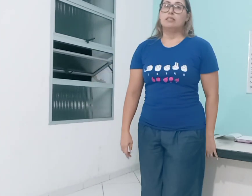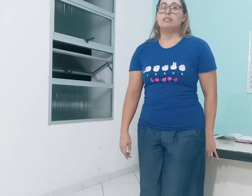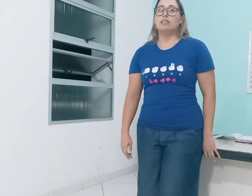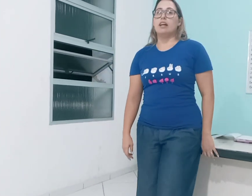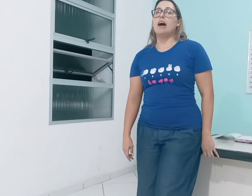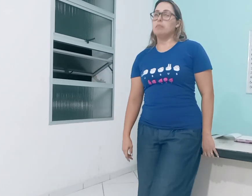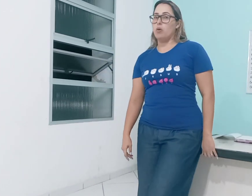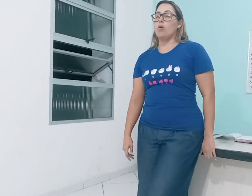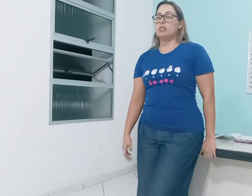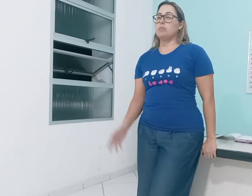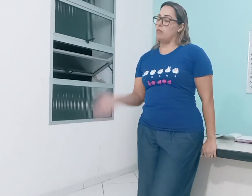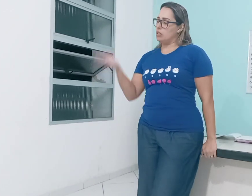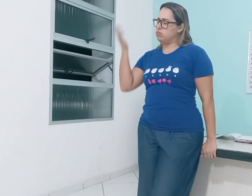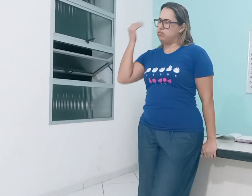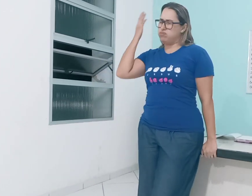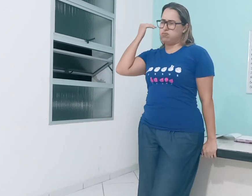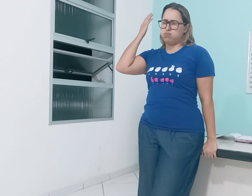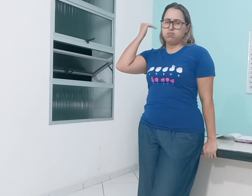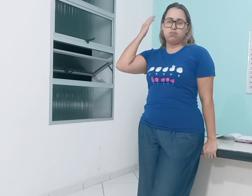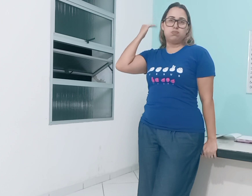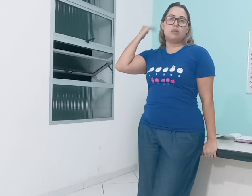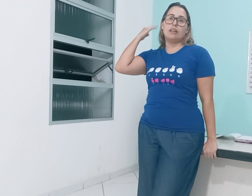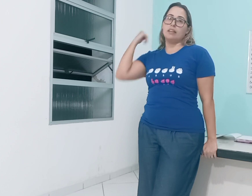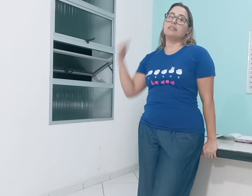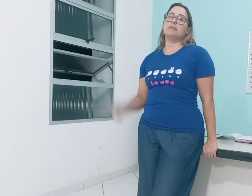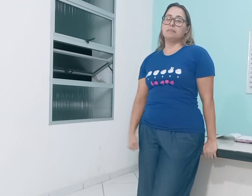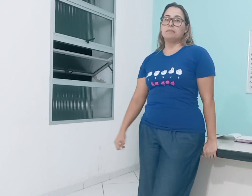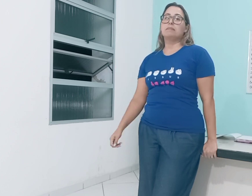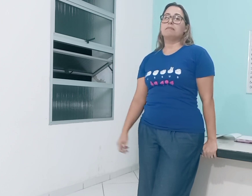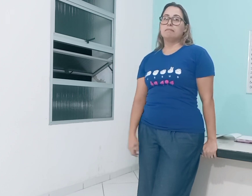não, né? Pode. Há muito tempo.